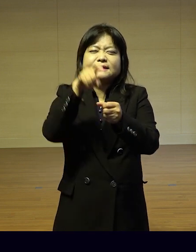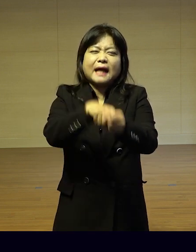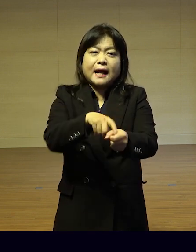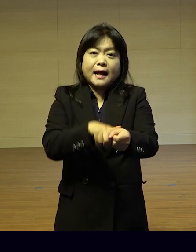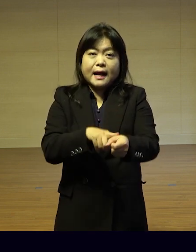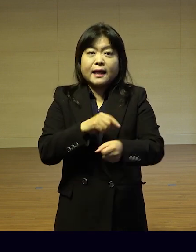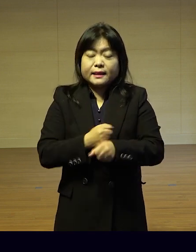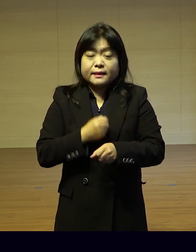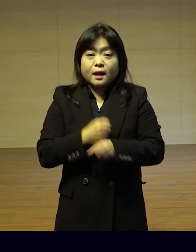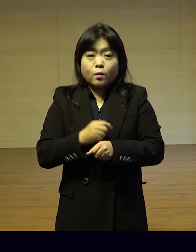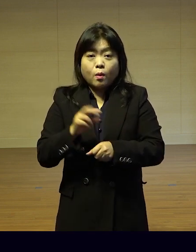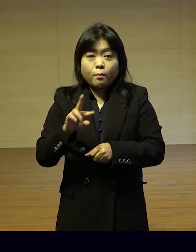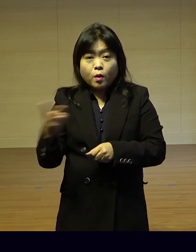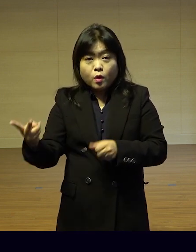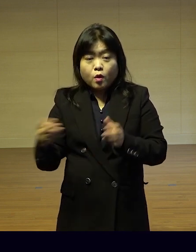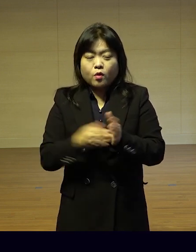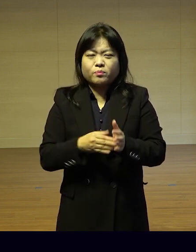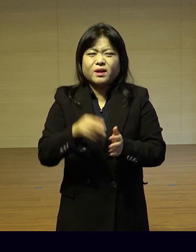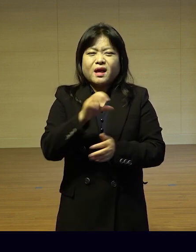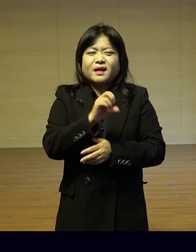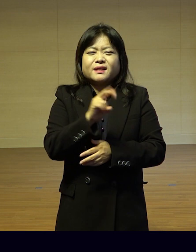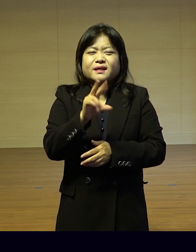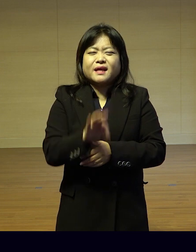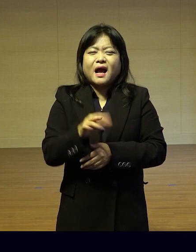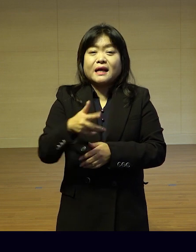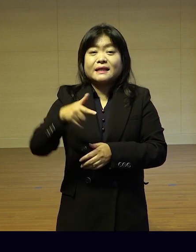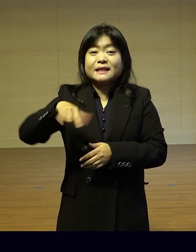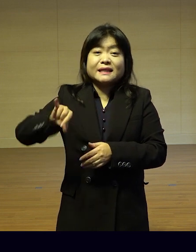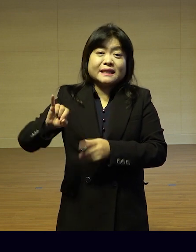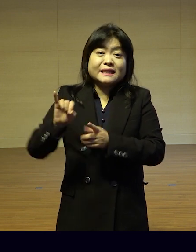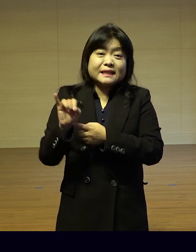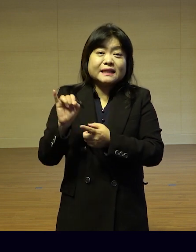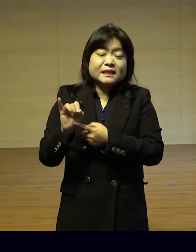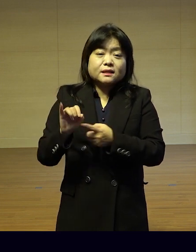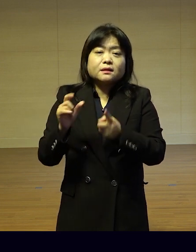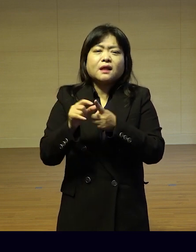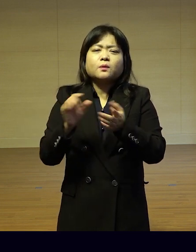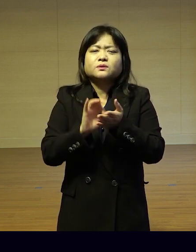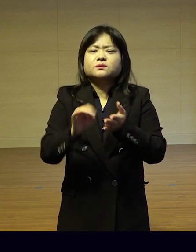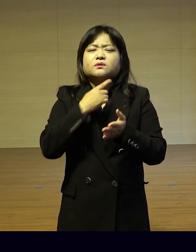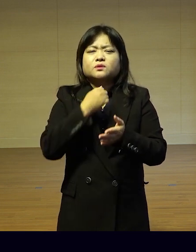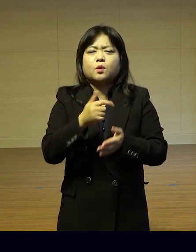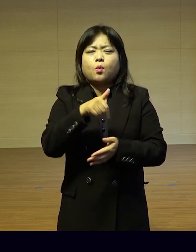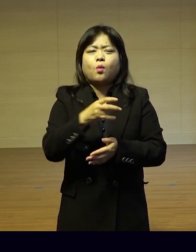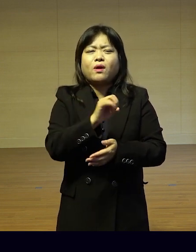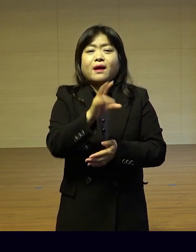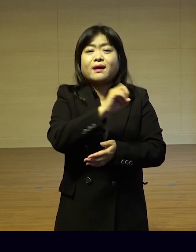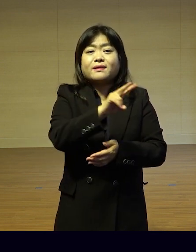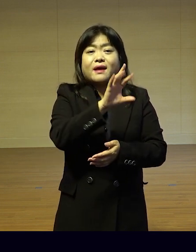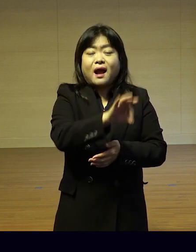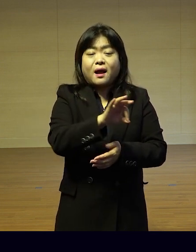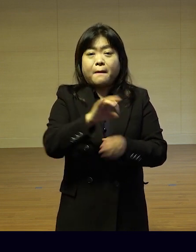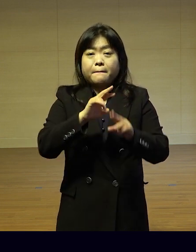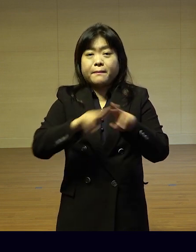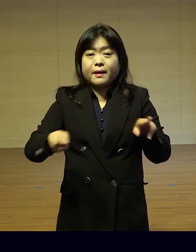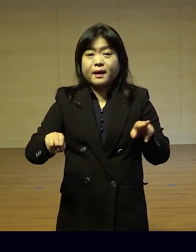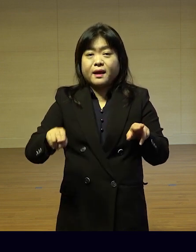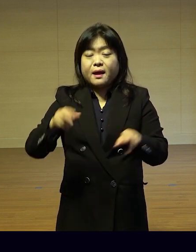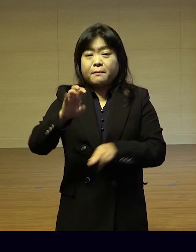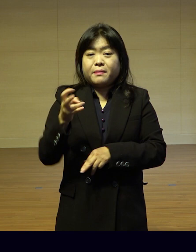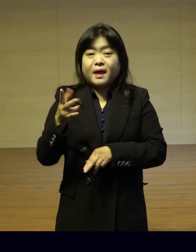한때 양기라고 하는 번역도 사용됐었는데, 고양한다의 양자하고 폐기한다의 기자를 가져온 것이고요.